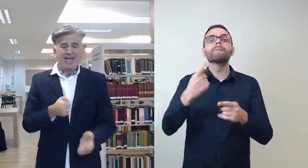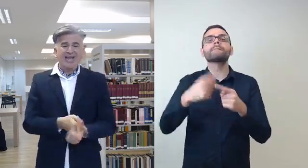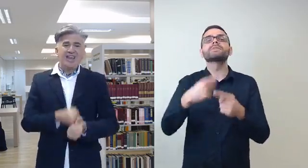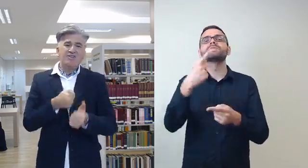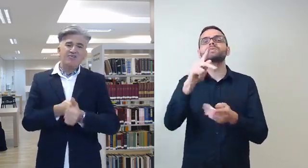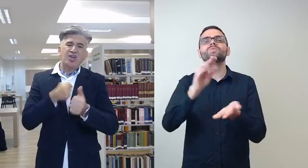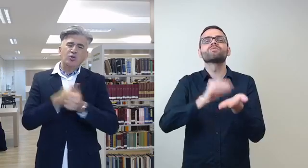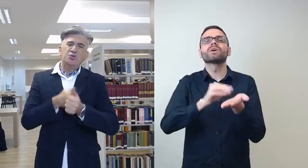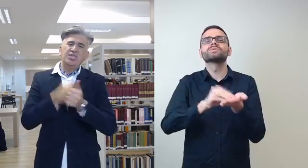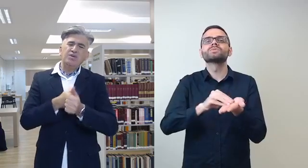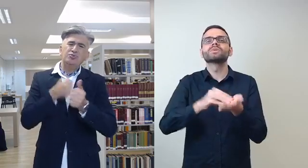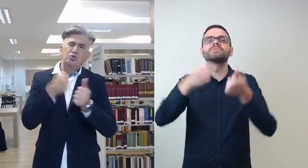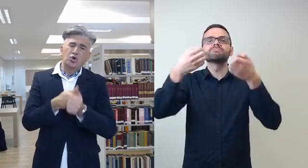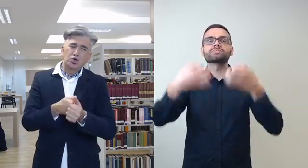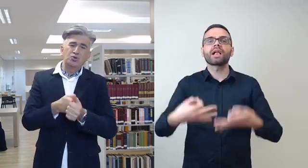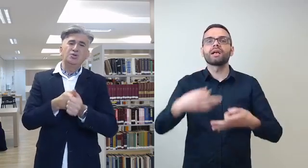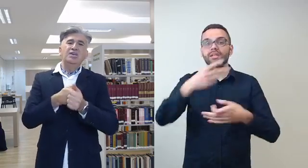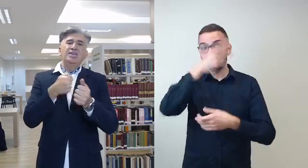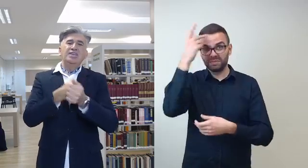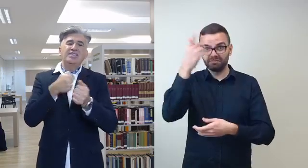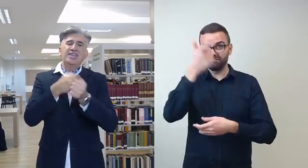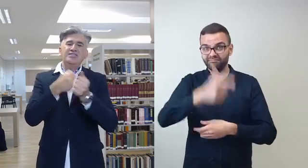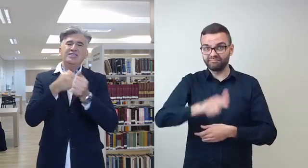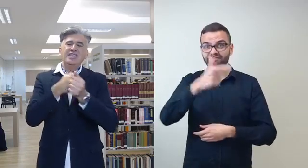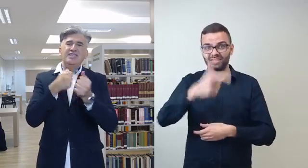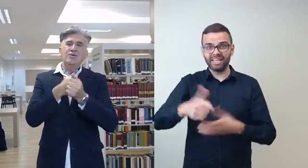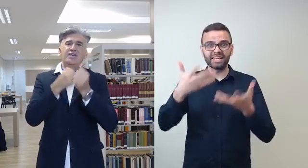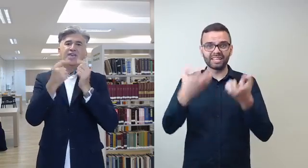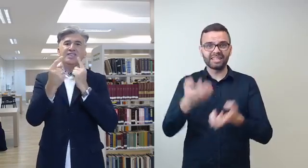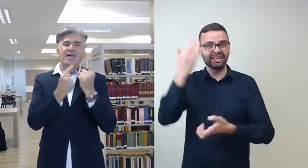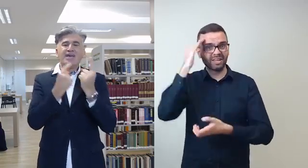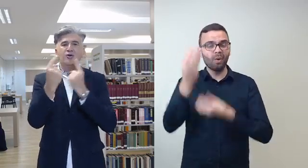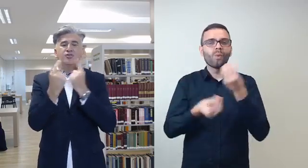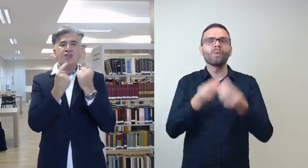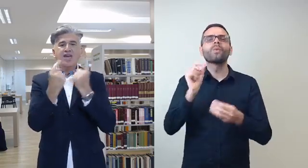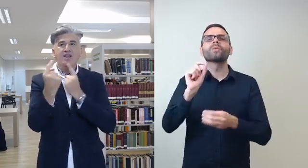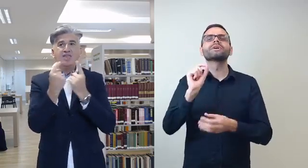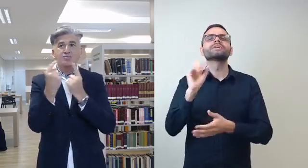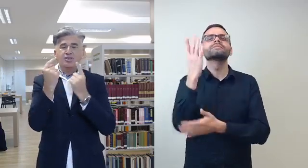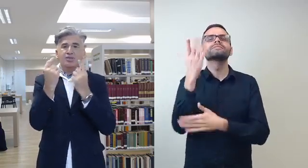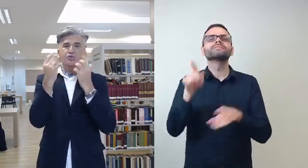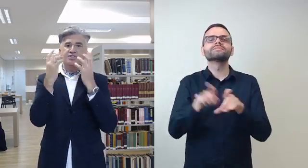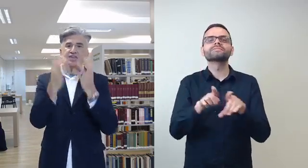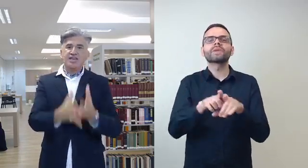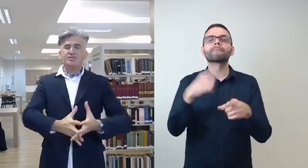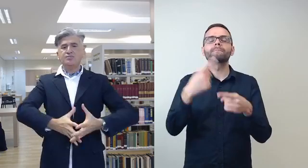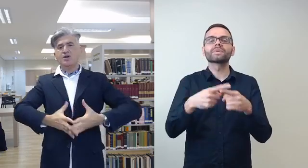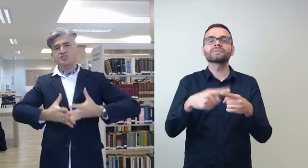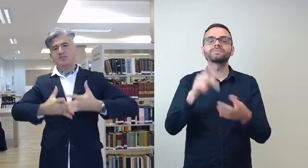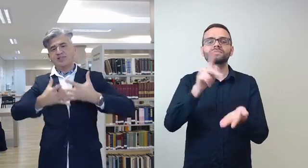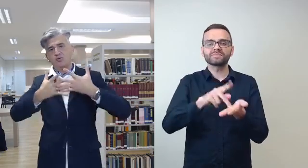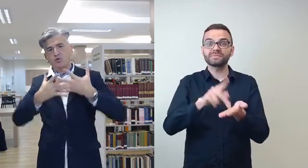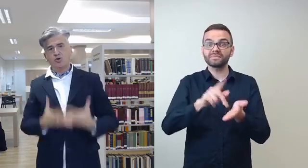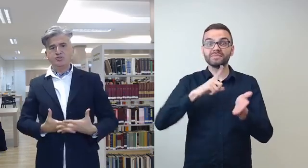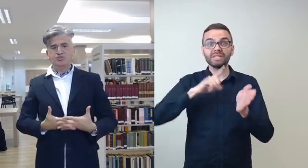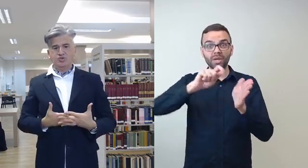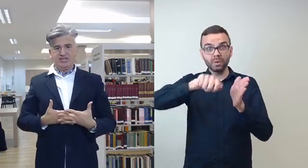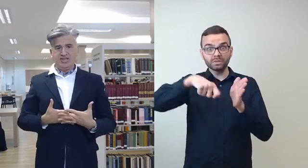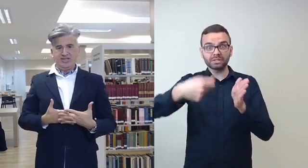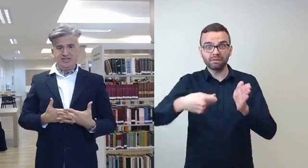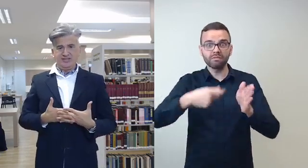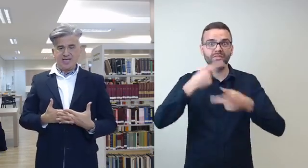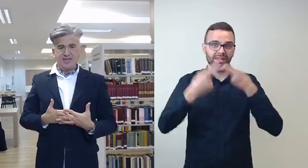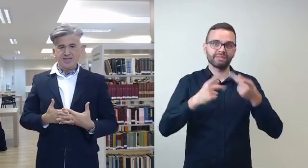a galera vai ficar o tempo todo e querendo entender o que está contrário ali, porque os sinais dizem uma coisa, mas o corpo diz